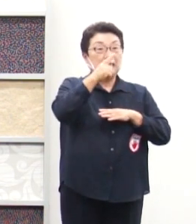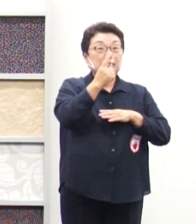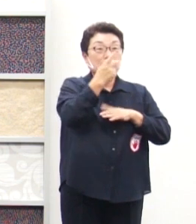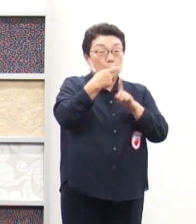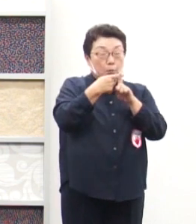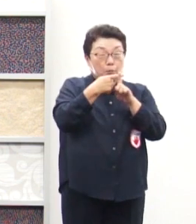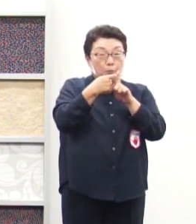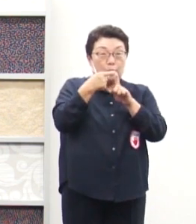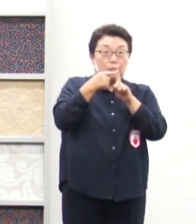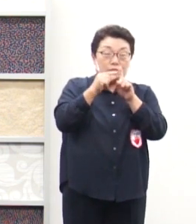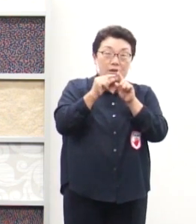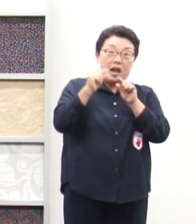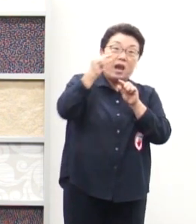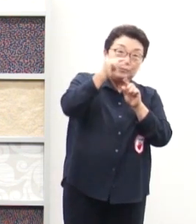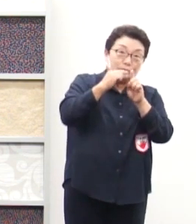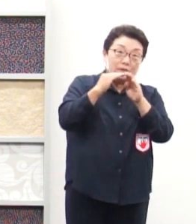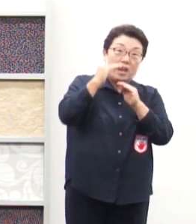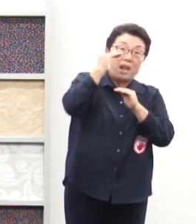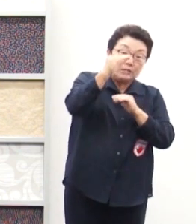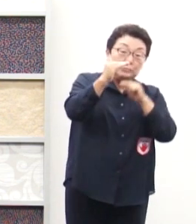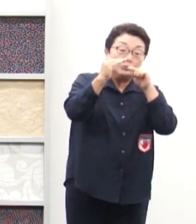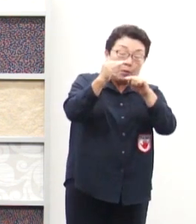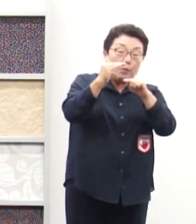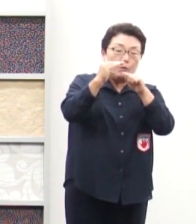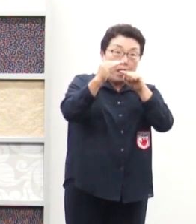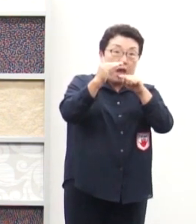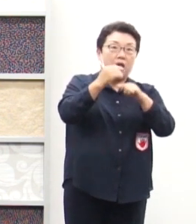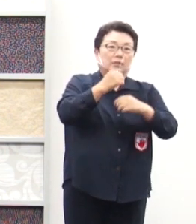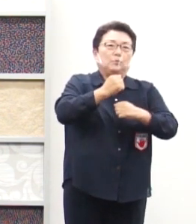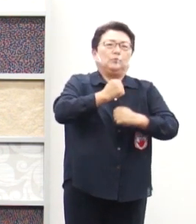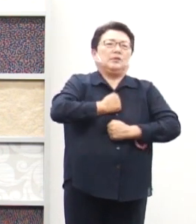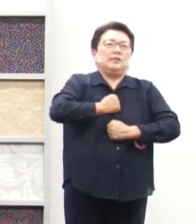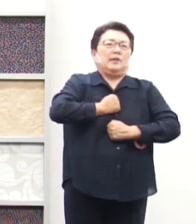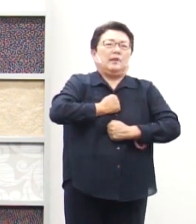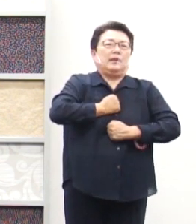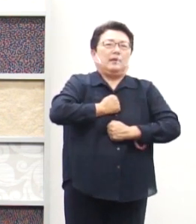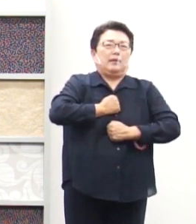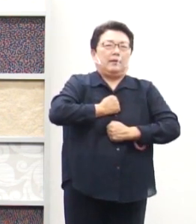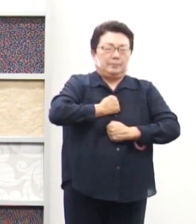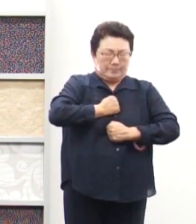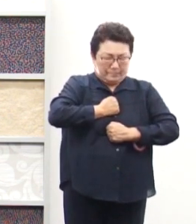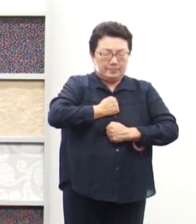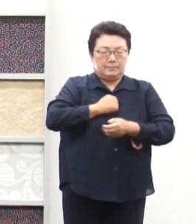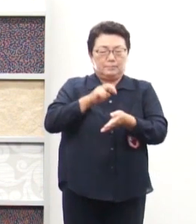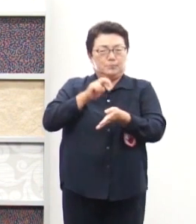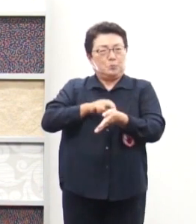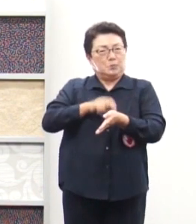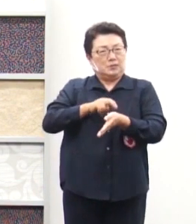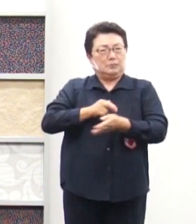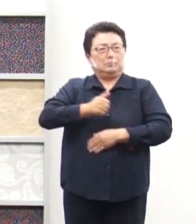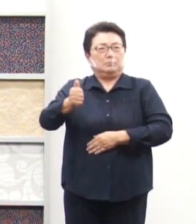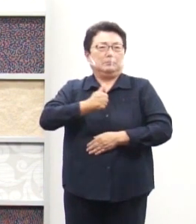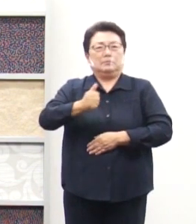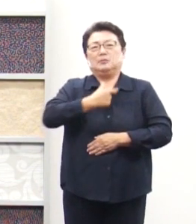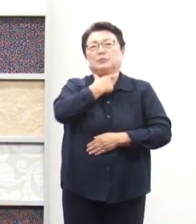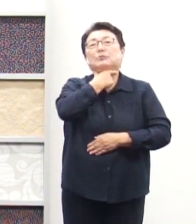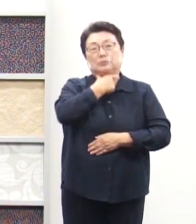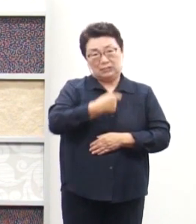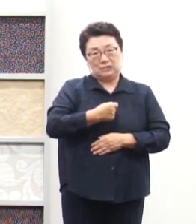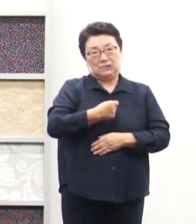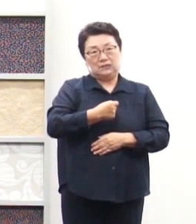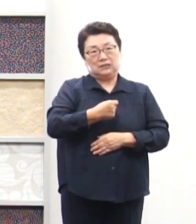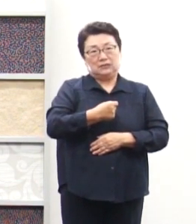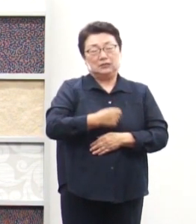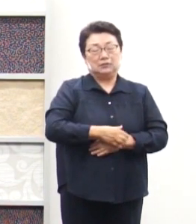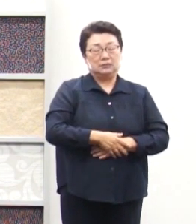くなると少し気をつけて、念のために医療機関に使用していただくと、そういうことが必要では